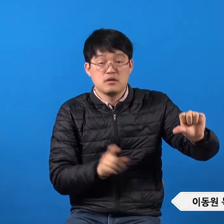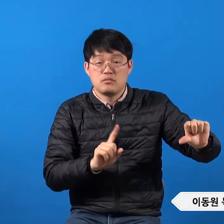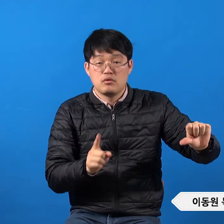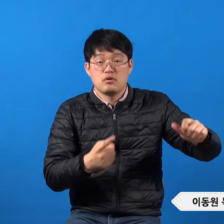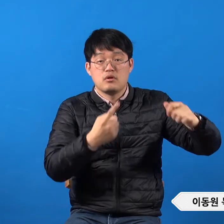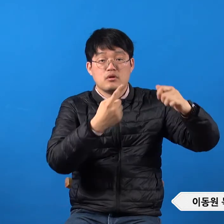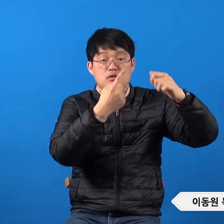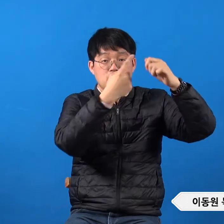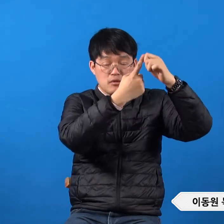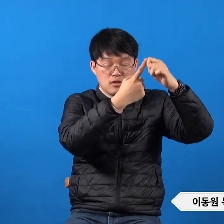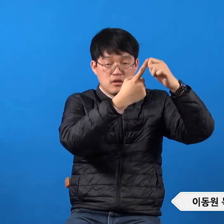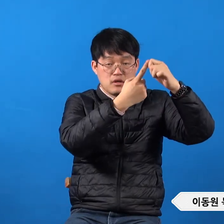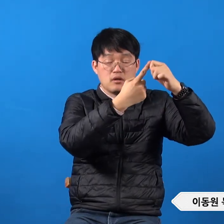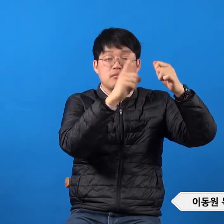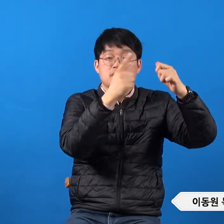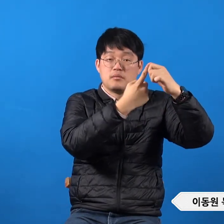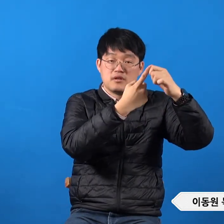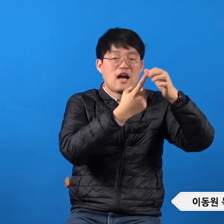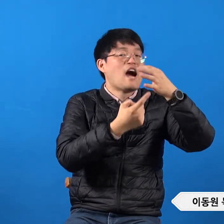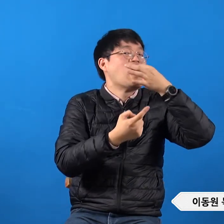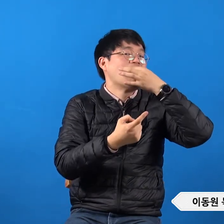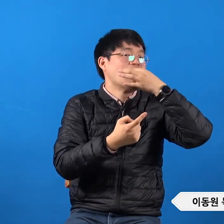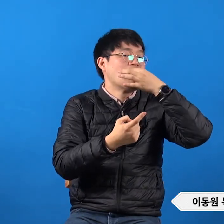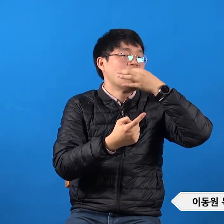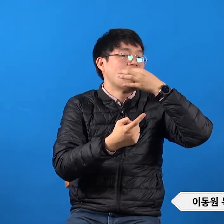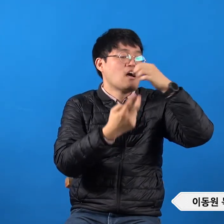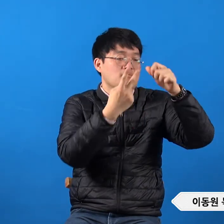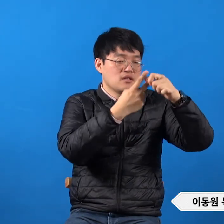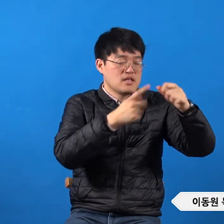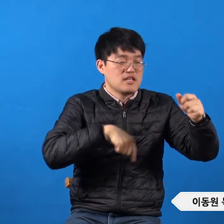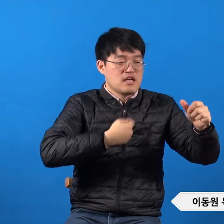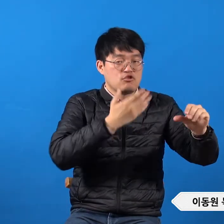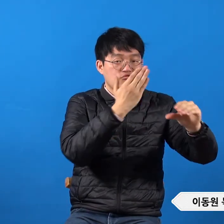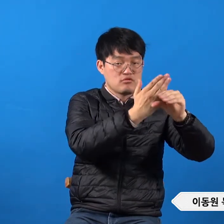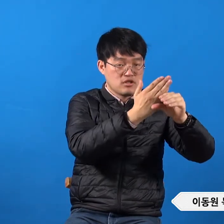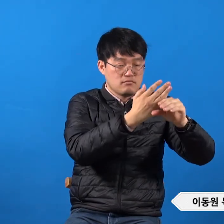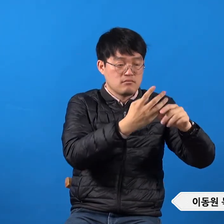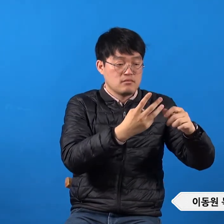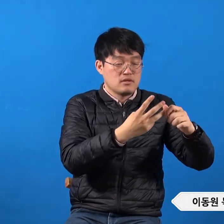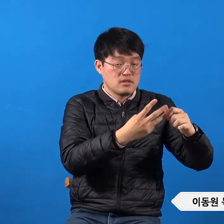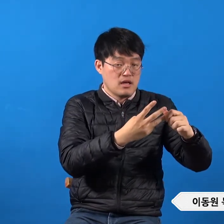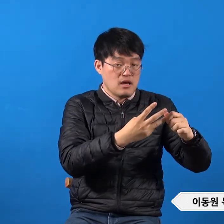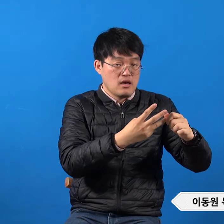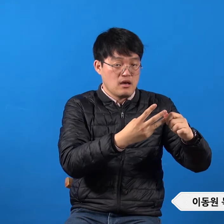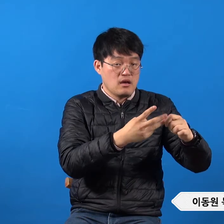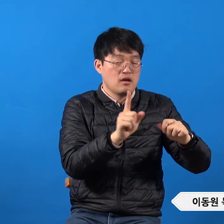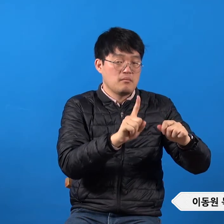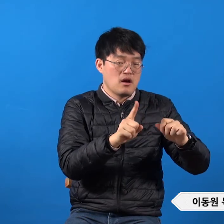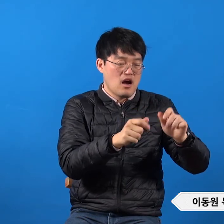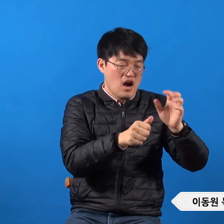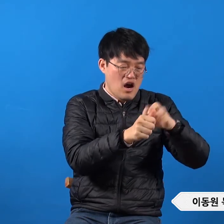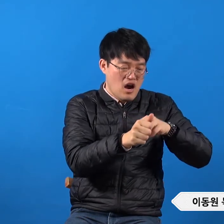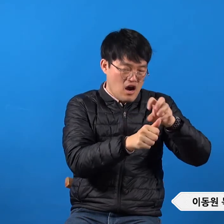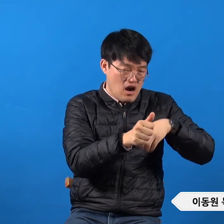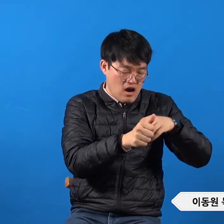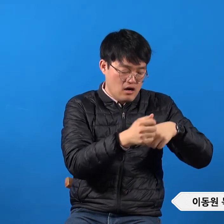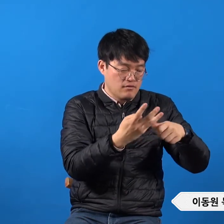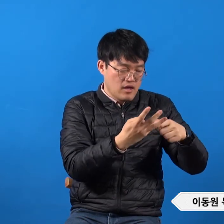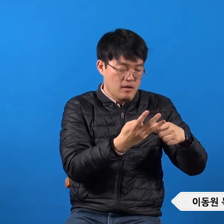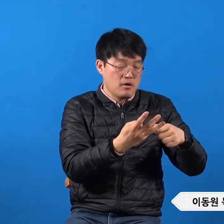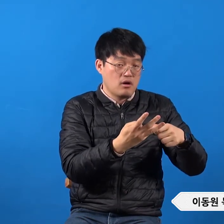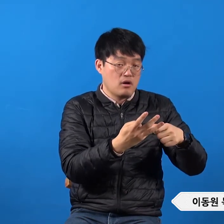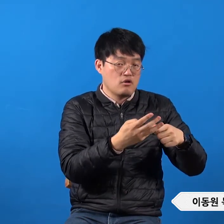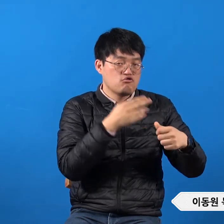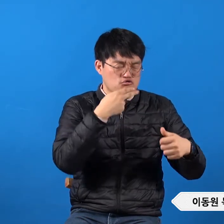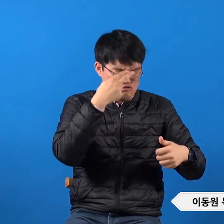5가지 뭡니까? 복습해 보세요. 시작. 탐욕, 이기심, 착취, 술 취함,